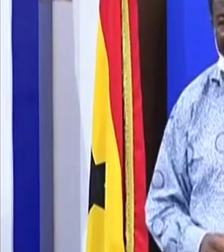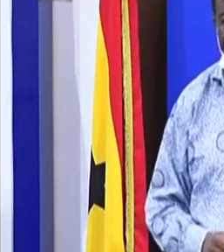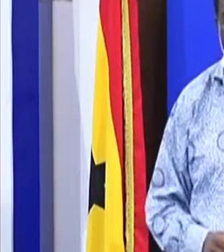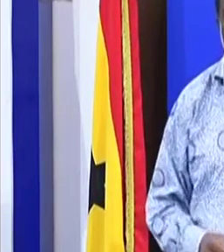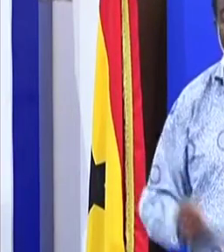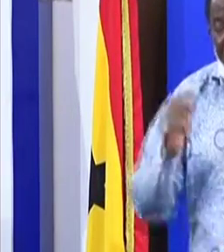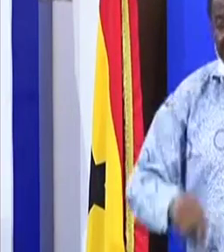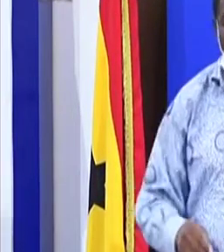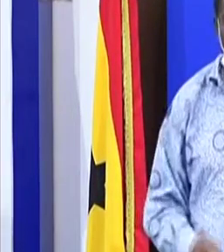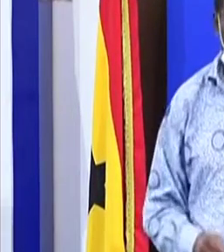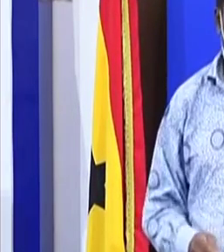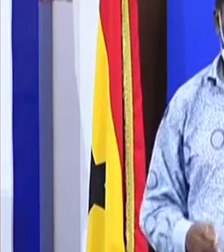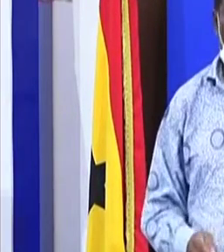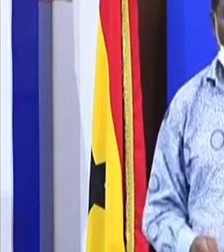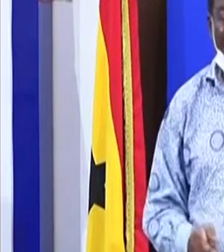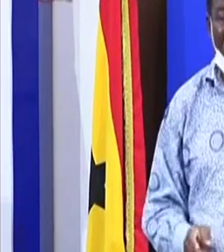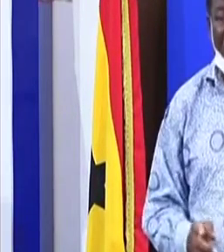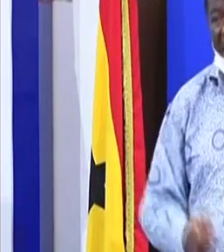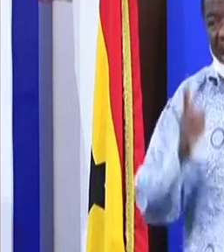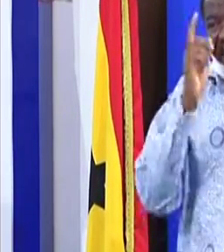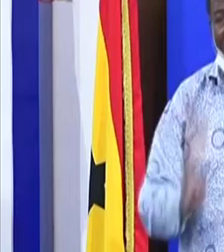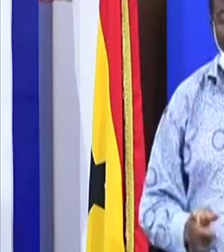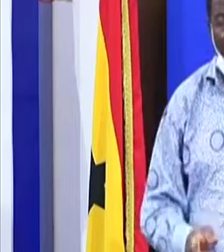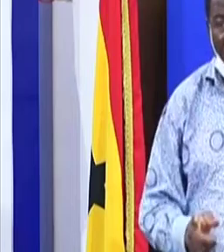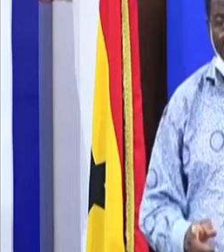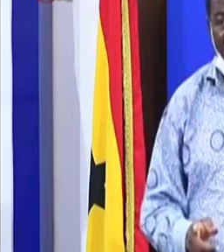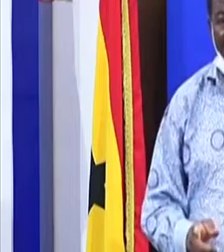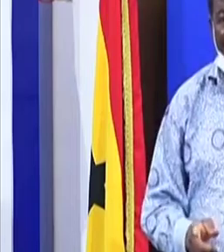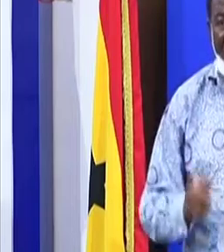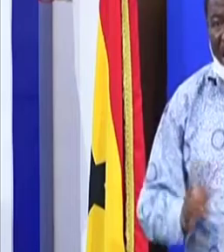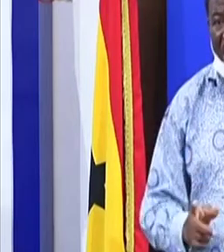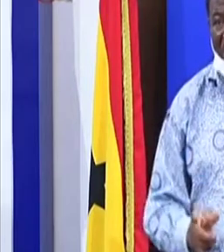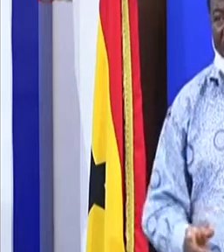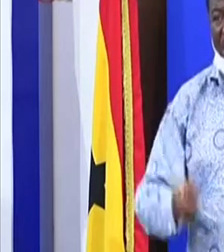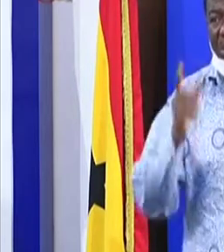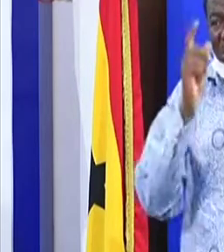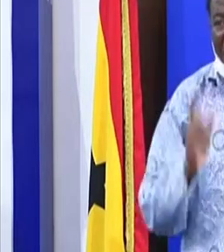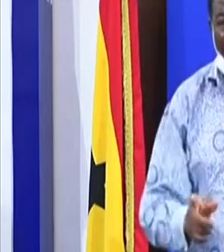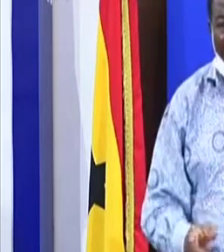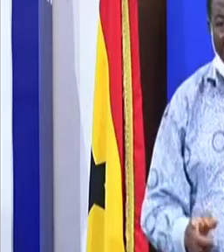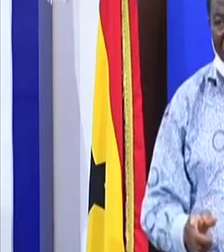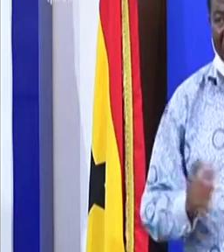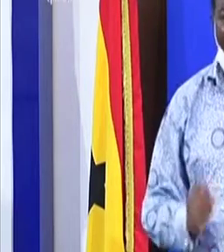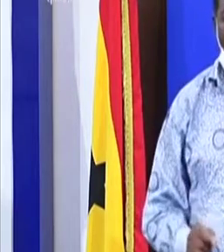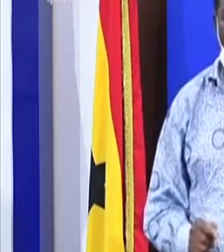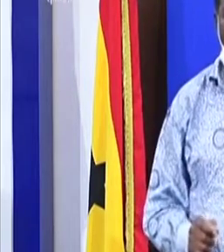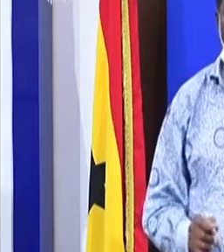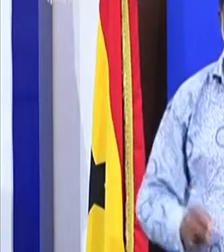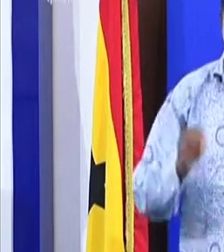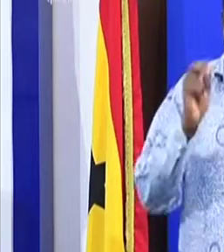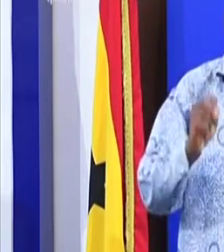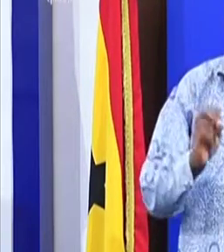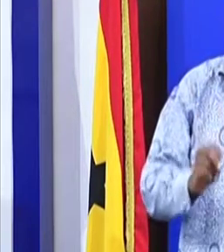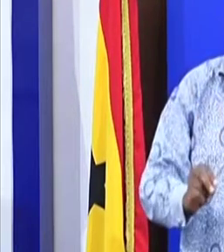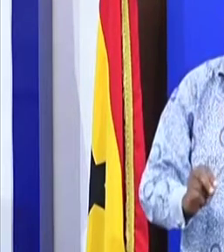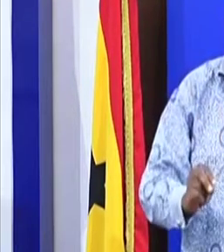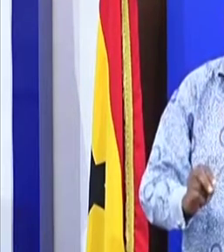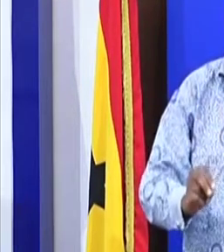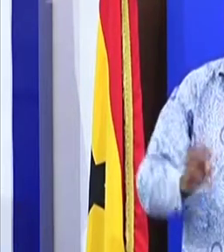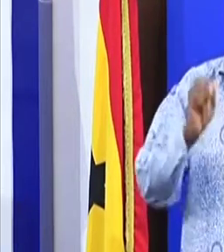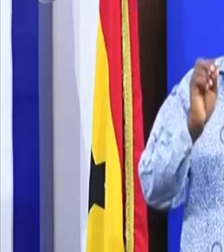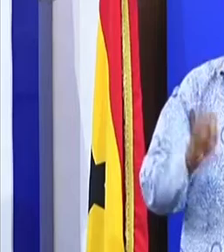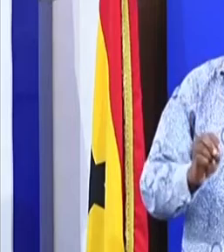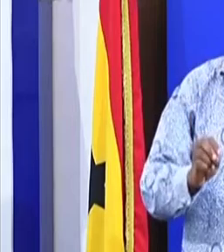nyaga afonu ike zozo fifila tienye ba na bare ka kweko ye nitampu na mama alo mi matampu